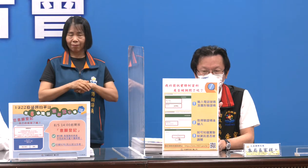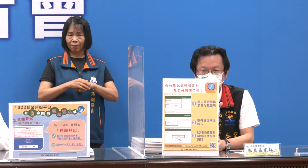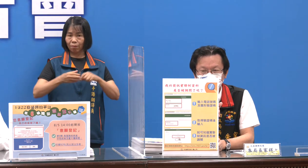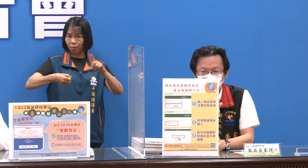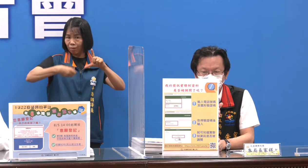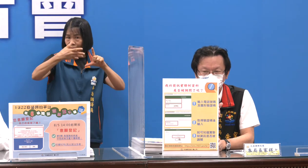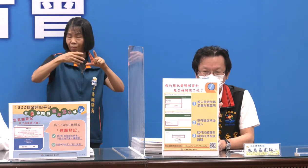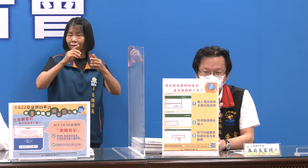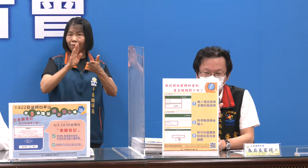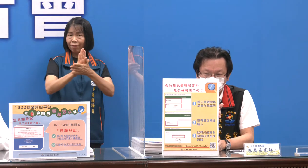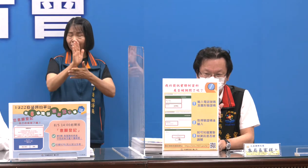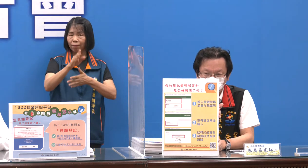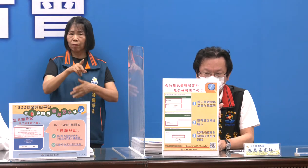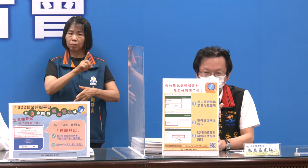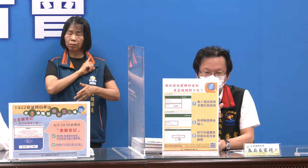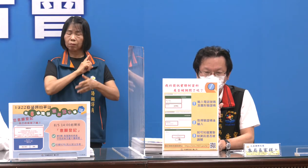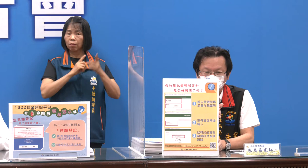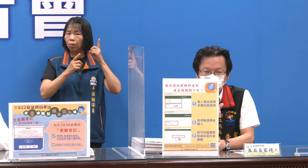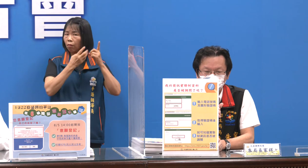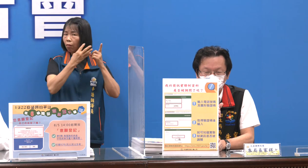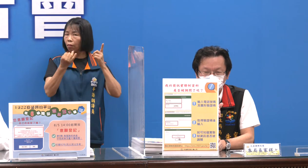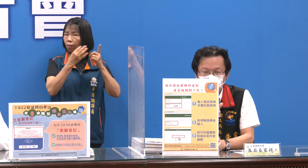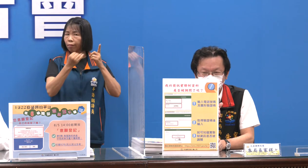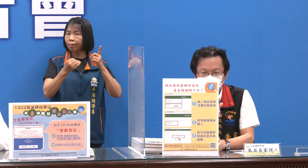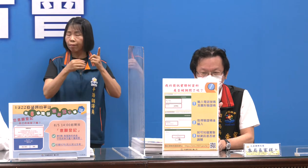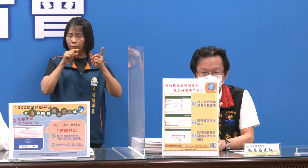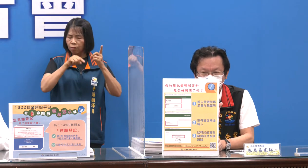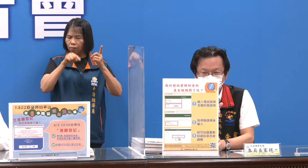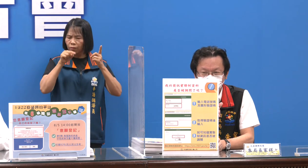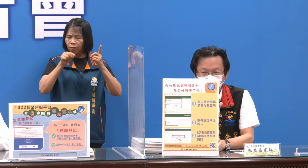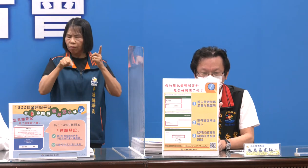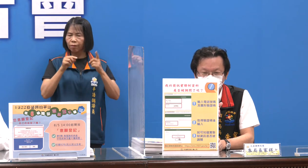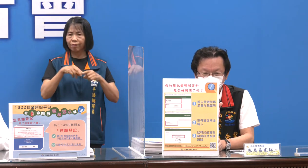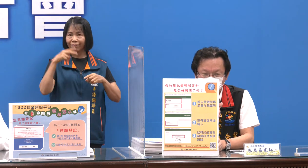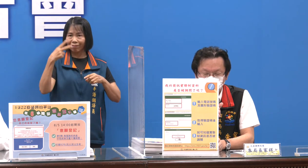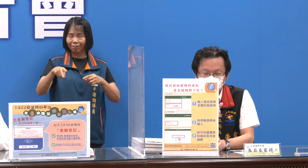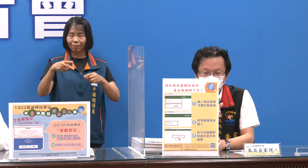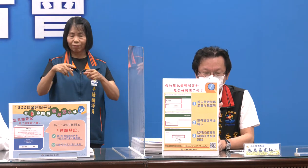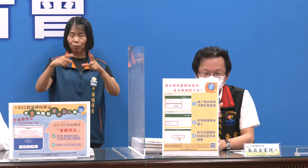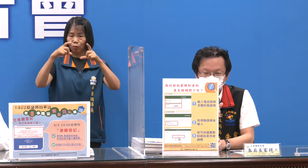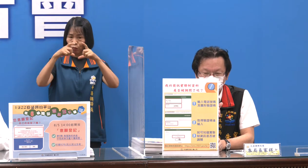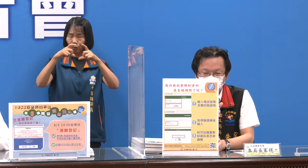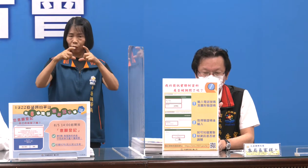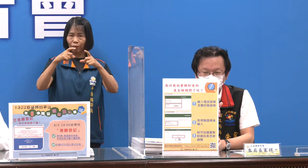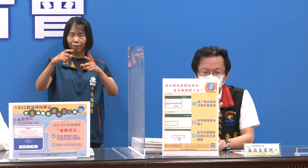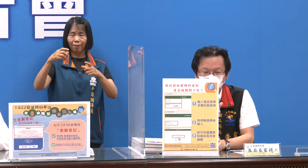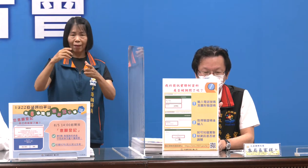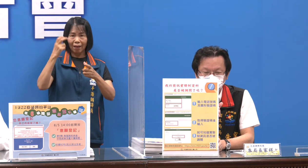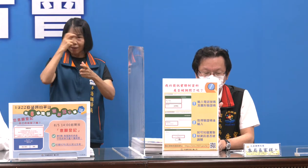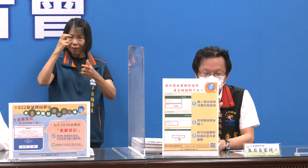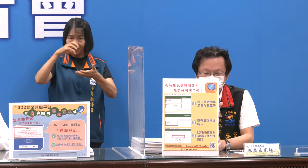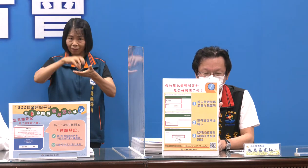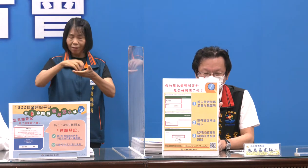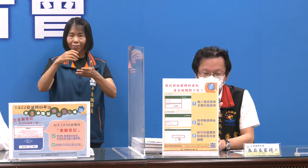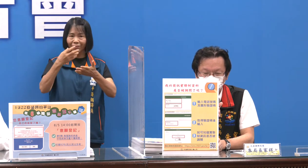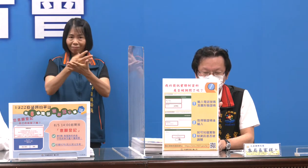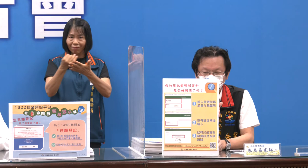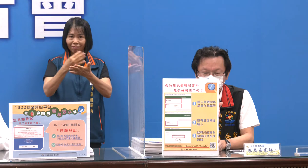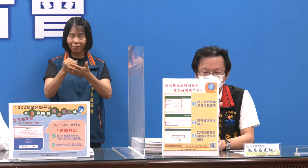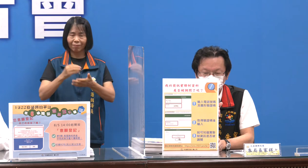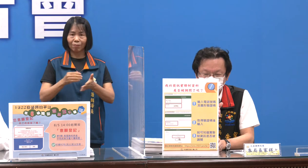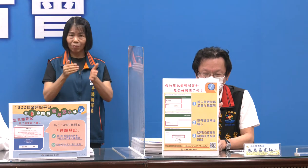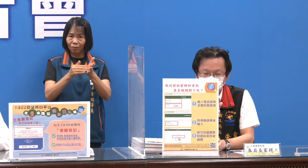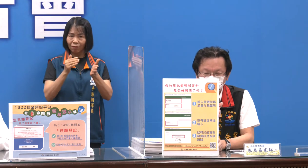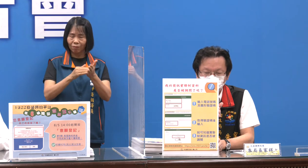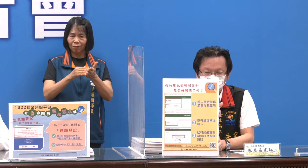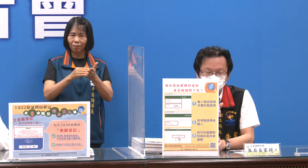后你可以输入你的电话号码，那还有那个图形的验证码，之后呢取得验证码之后就